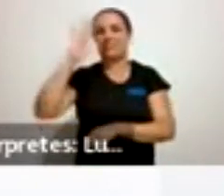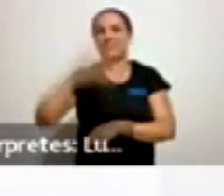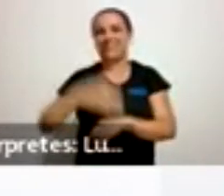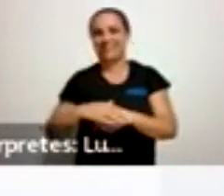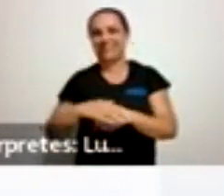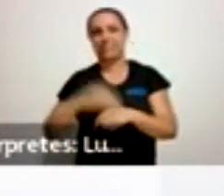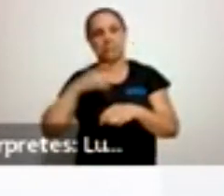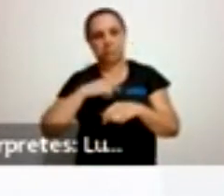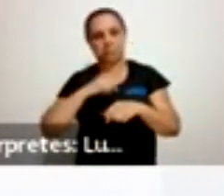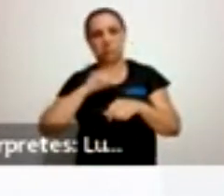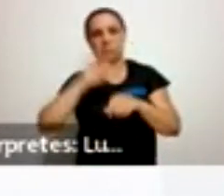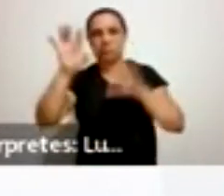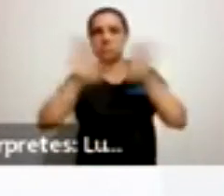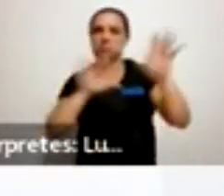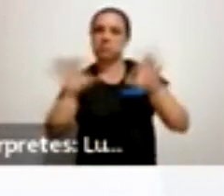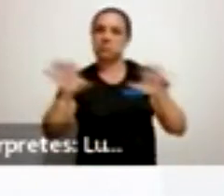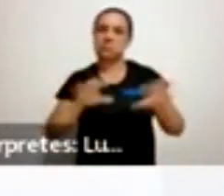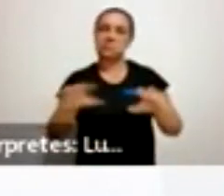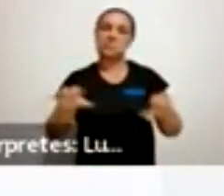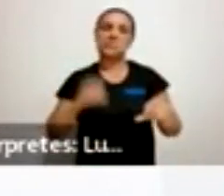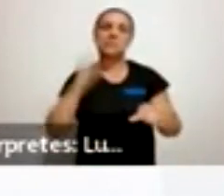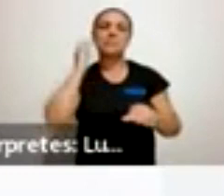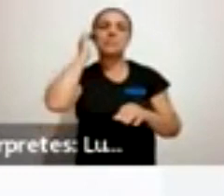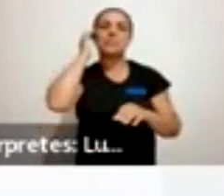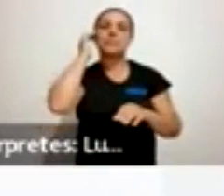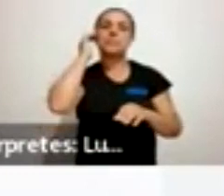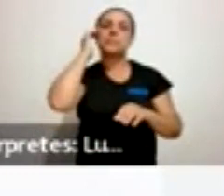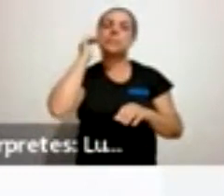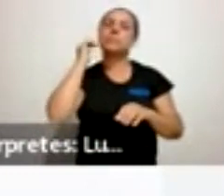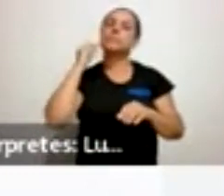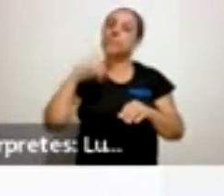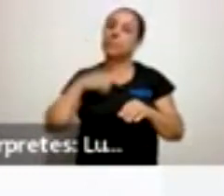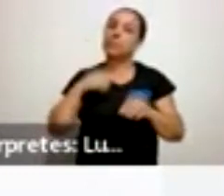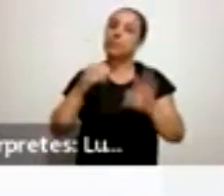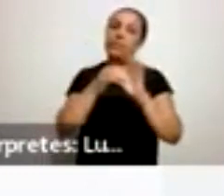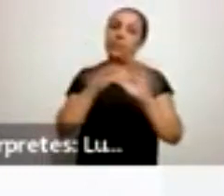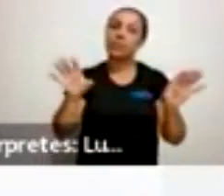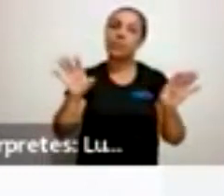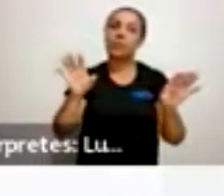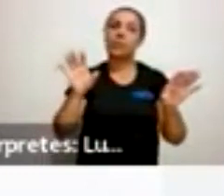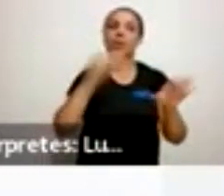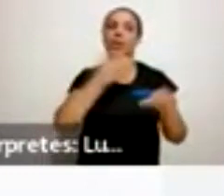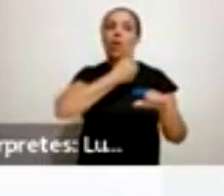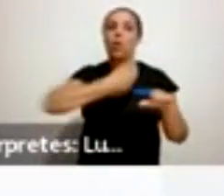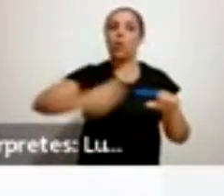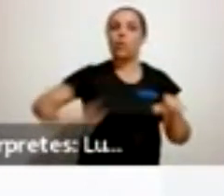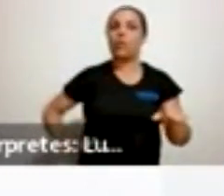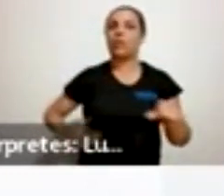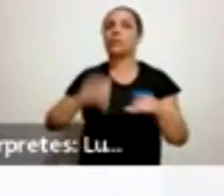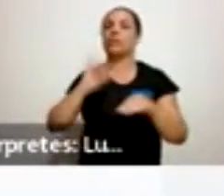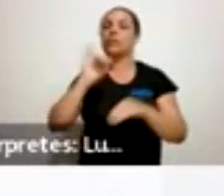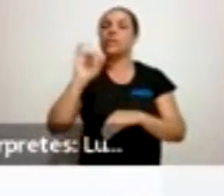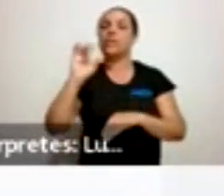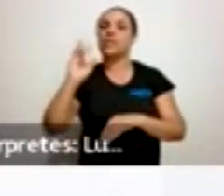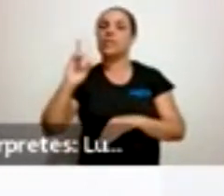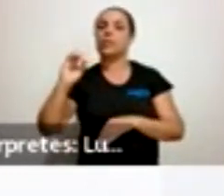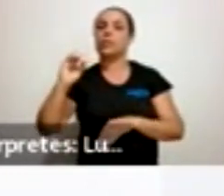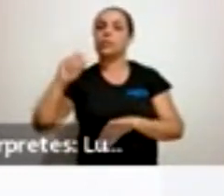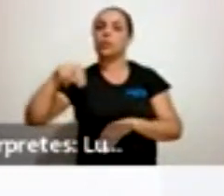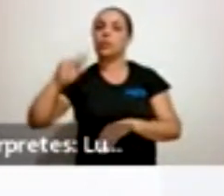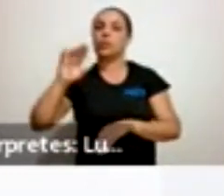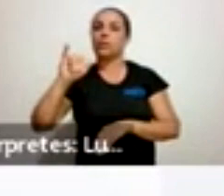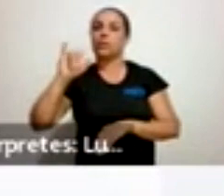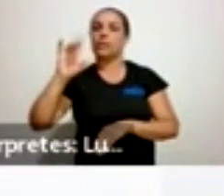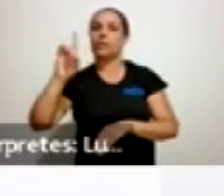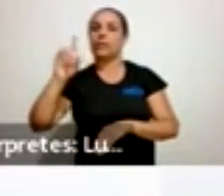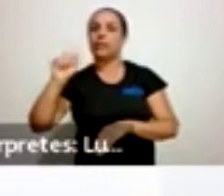uma única técnica ou um processo de tratamento magnético da água com estudo cientificamente